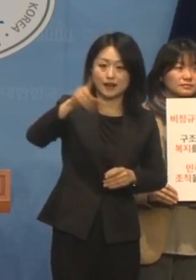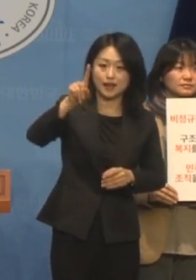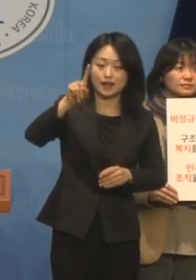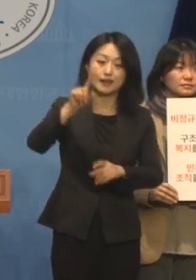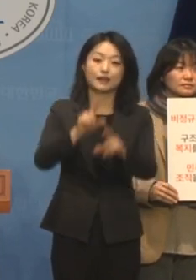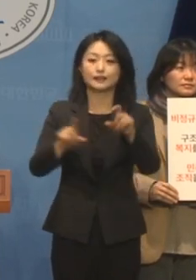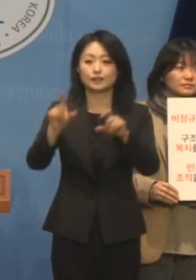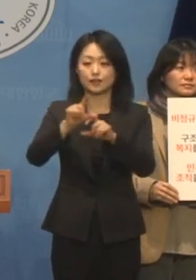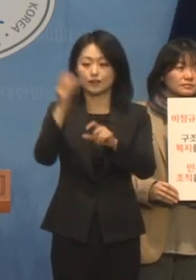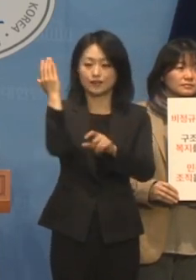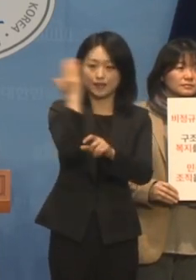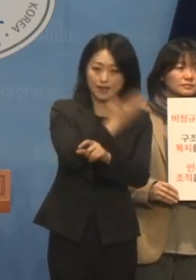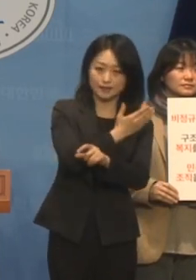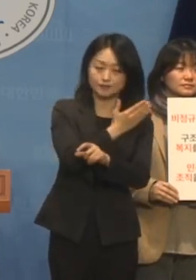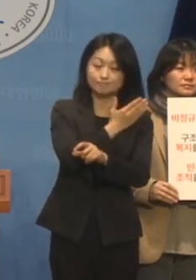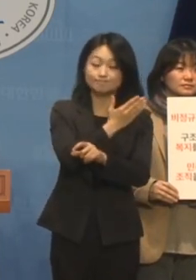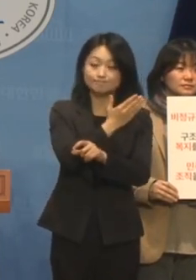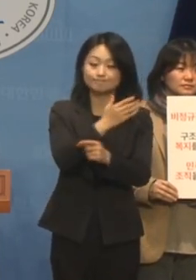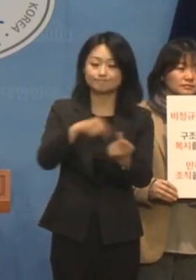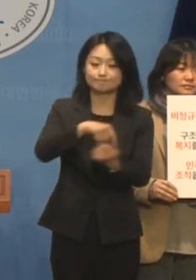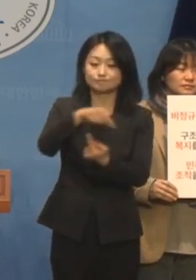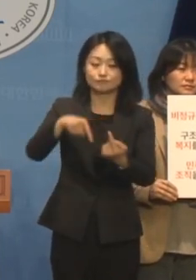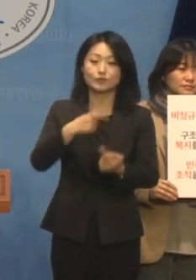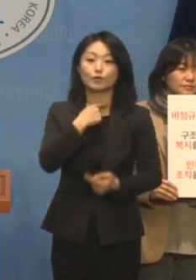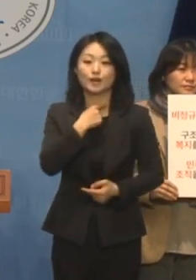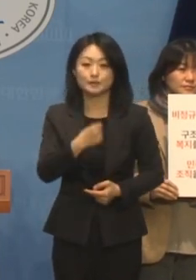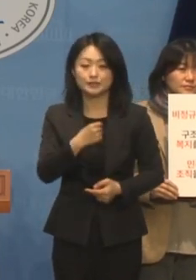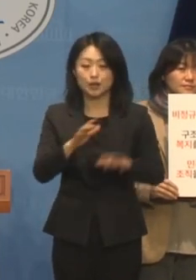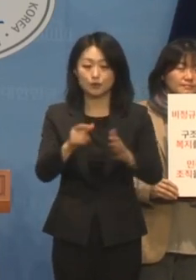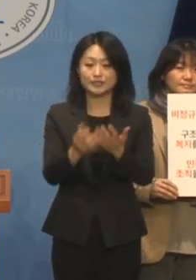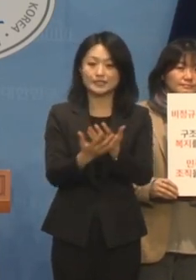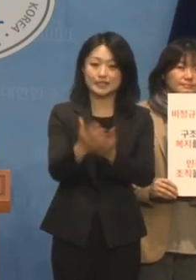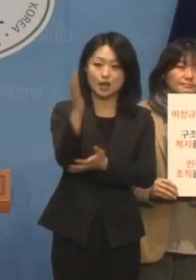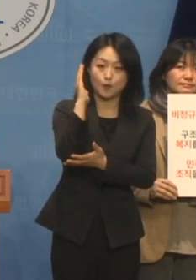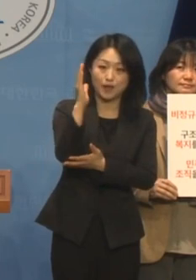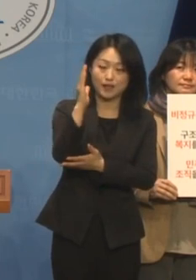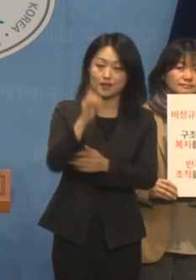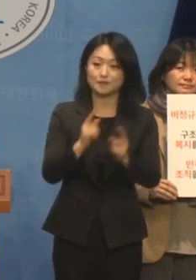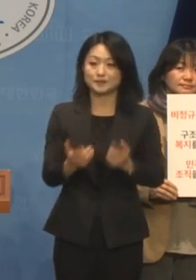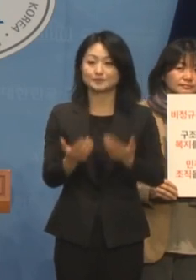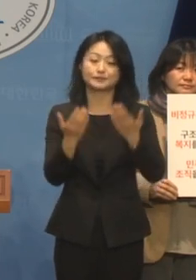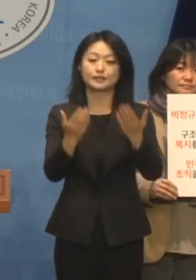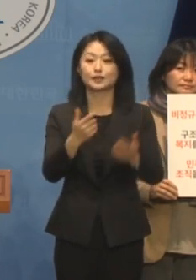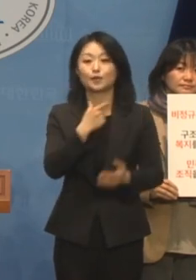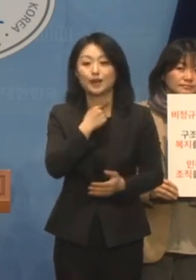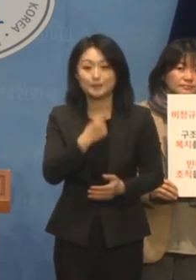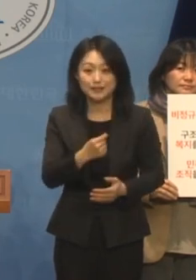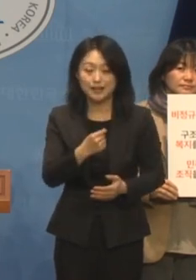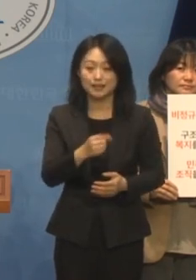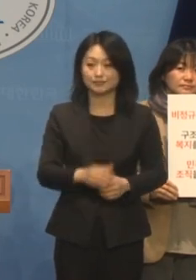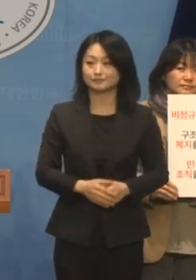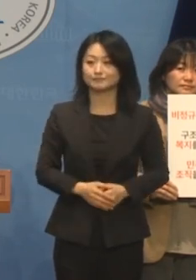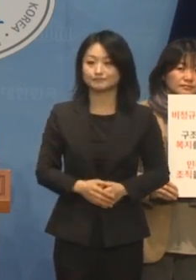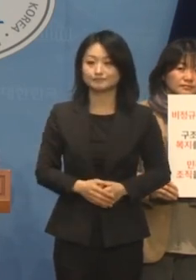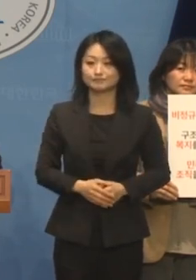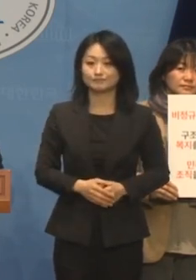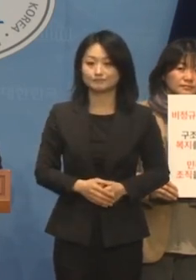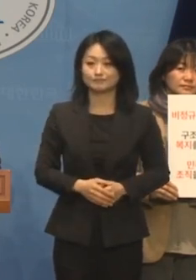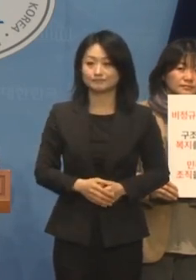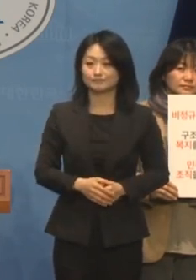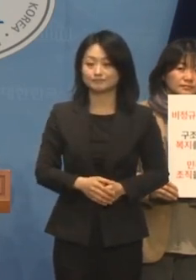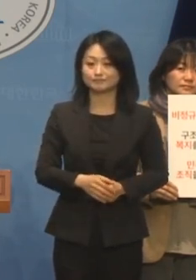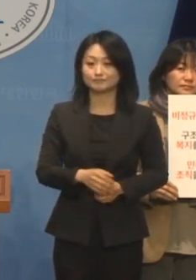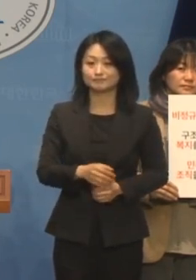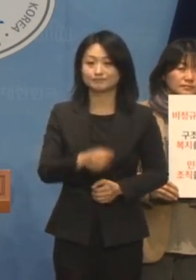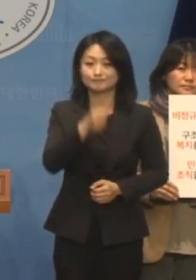단단한 모습으로 다시 일어설 수 있기를 바라면서 오늘의 기자회견을 소개하겠습니다. 이후의 기자회견은 사회를